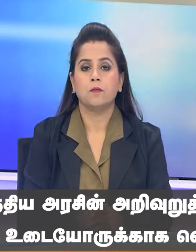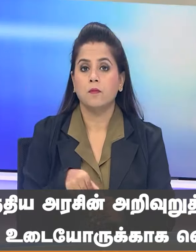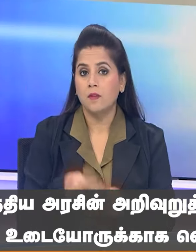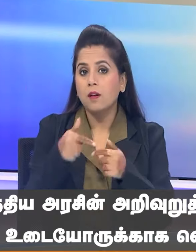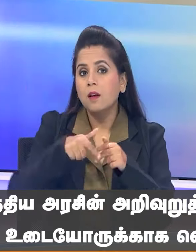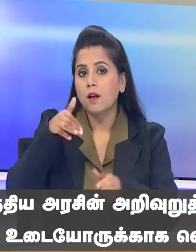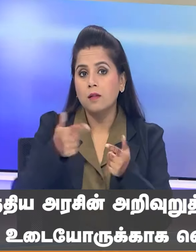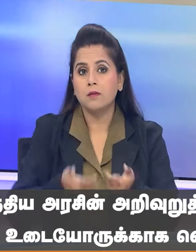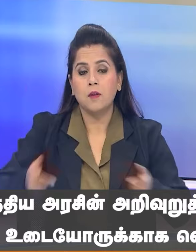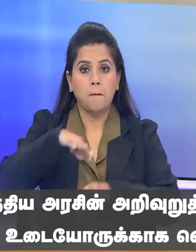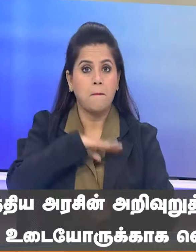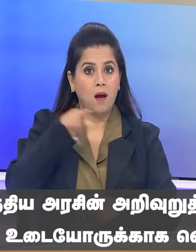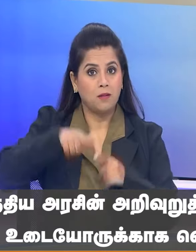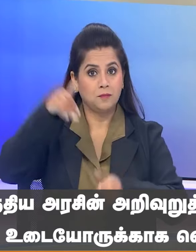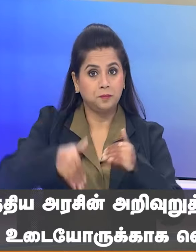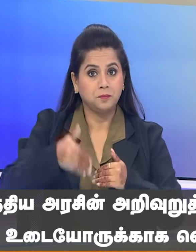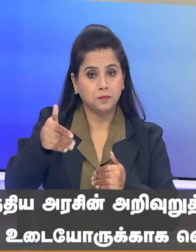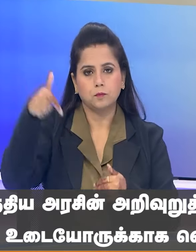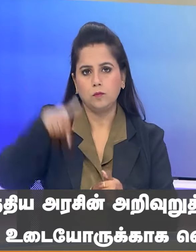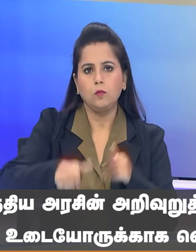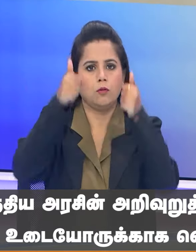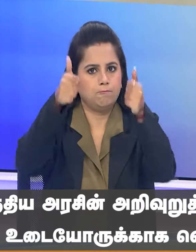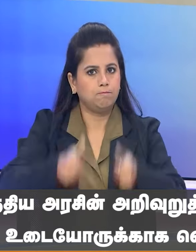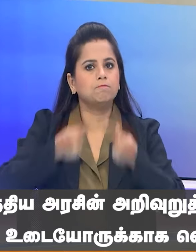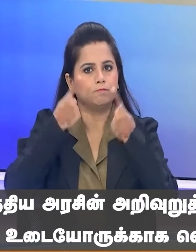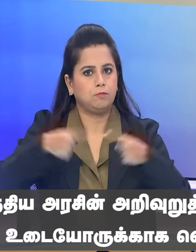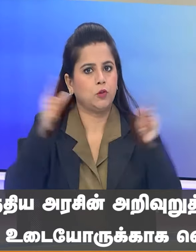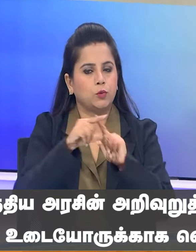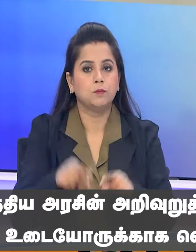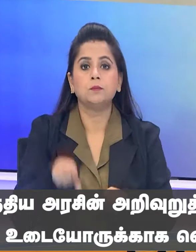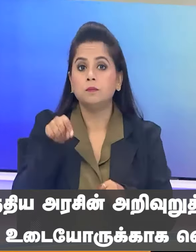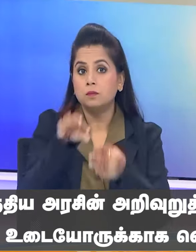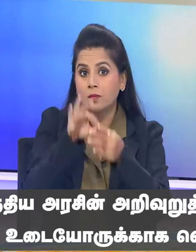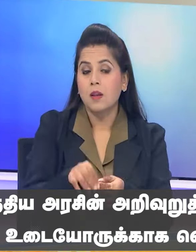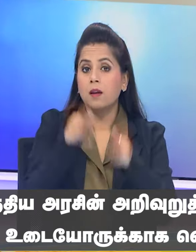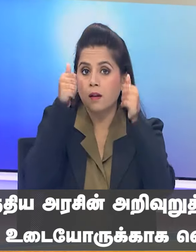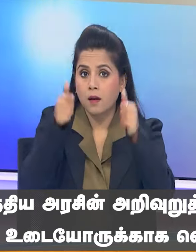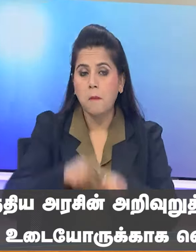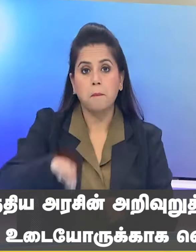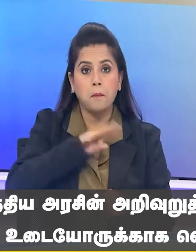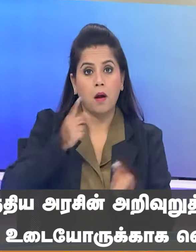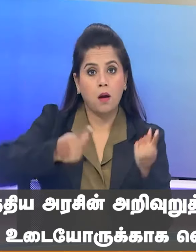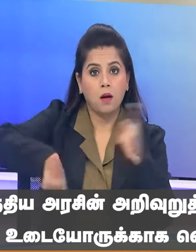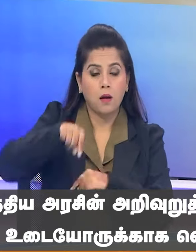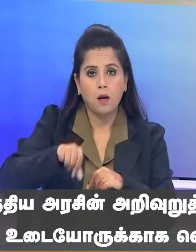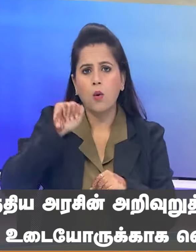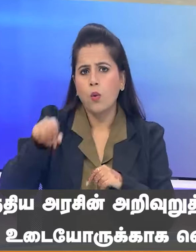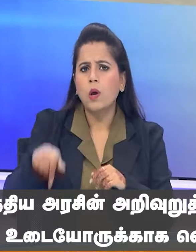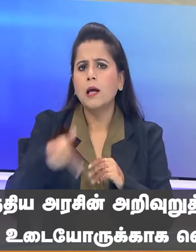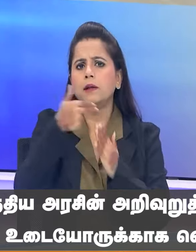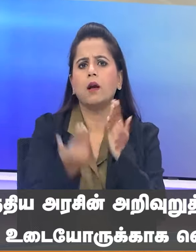चुनाव आयोग महाराष्ट्र में विधानसभा चुनाव के लिए आज अधिसूचना जारी करेगा इसके साथ ही महाराष्ट्र में विधानसभा के लिए